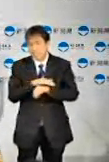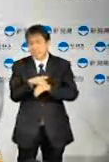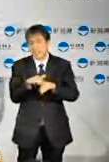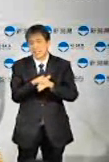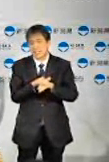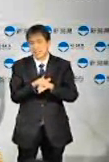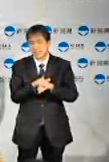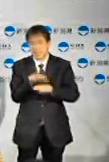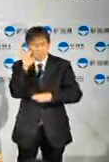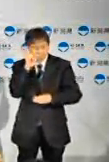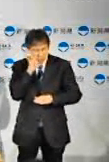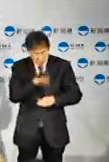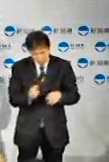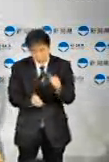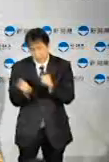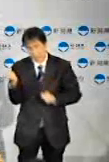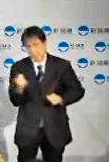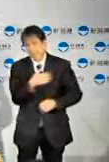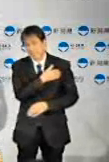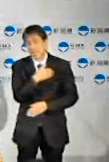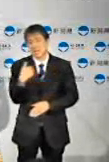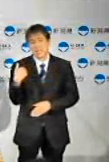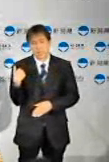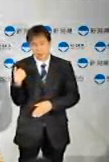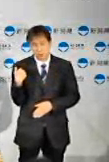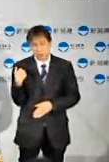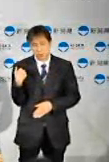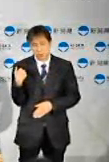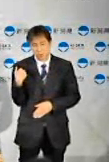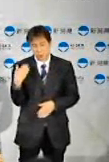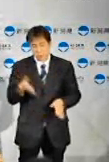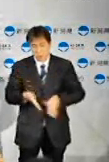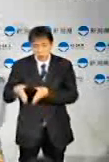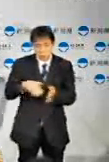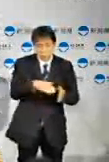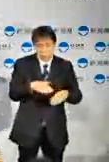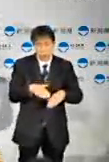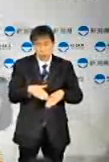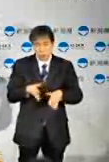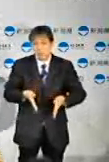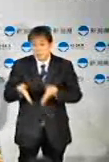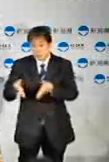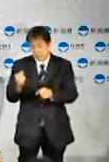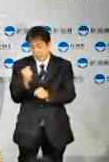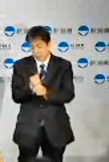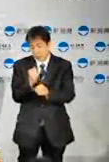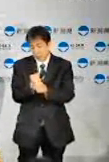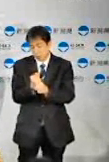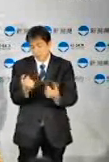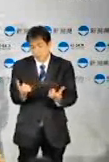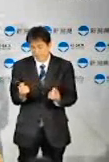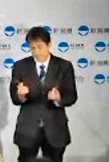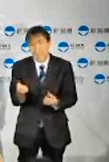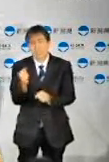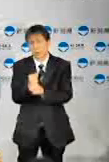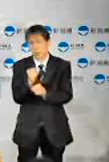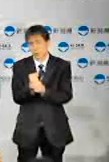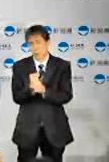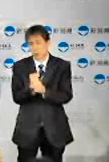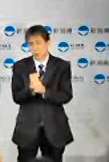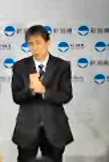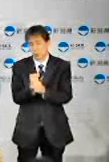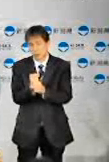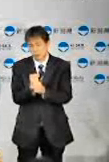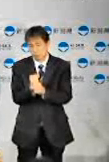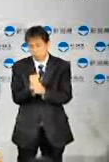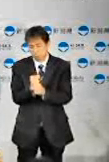円滑に逃げられる避難できる、ルートをちゃんと作っておくっていうことは、もうこれはもう